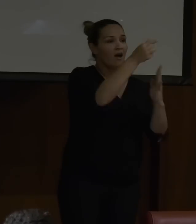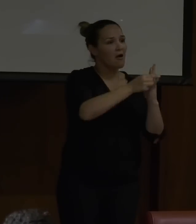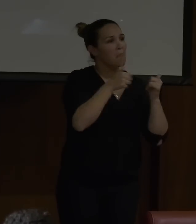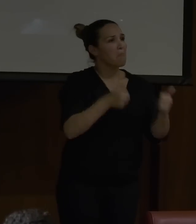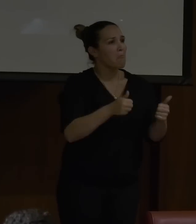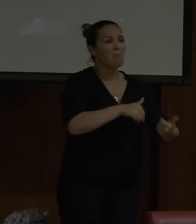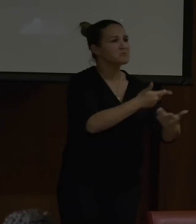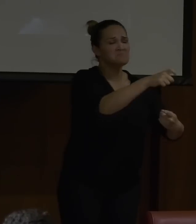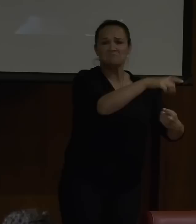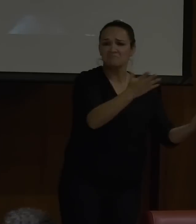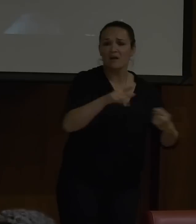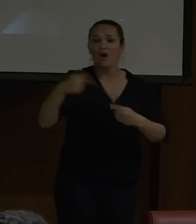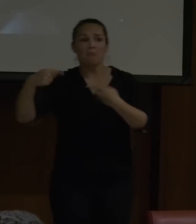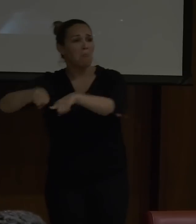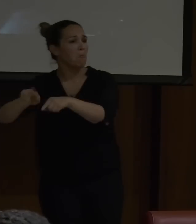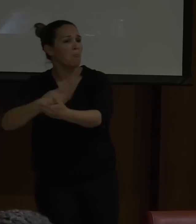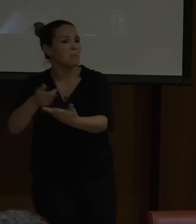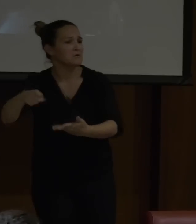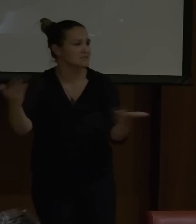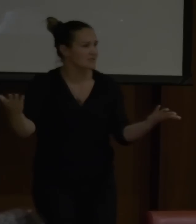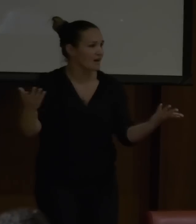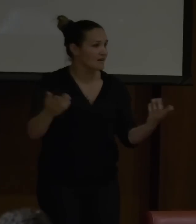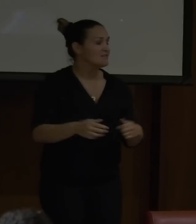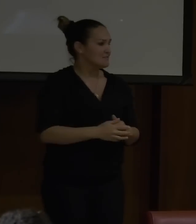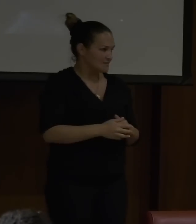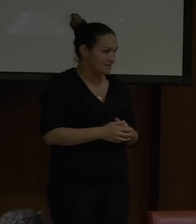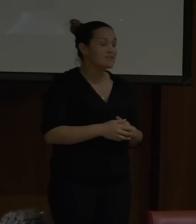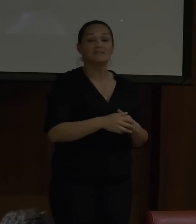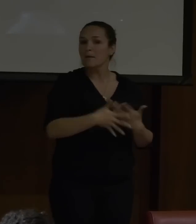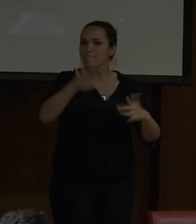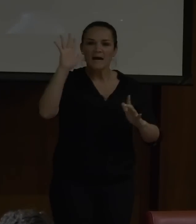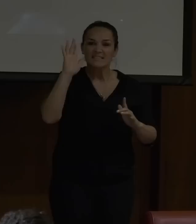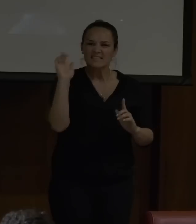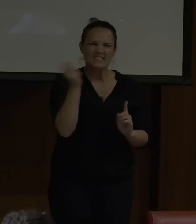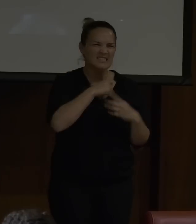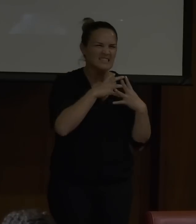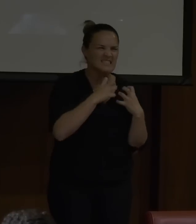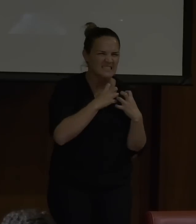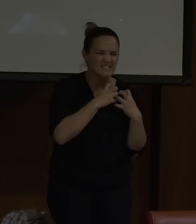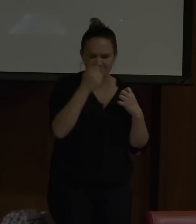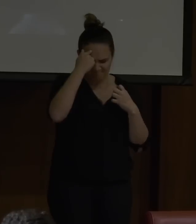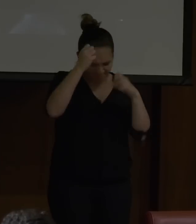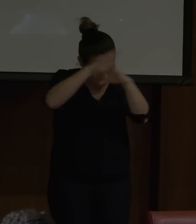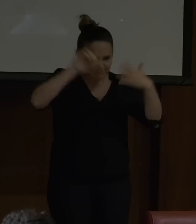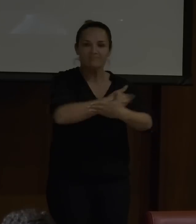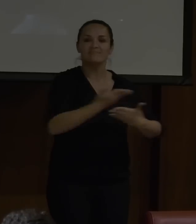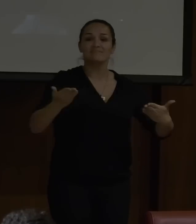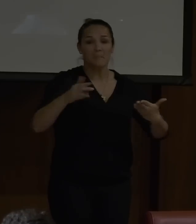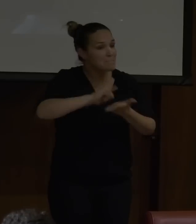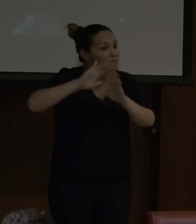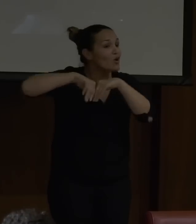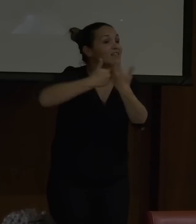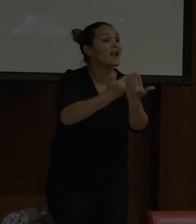frase que dice el de ella ahí, ¿no? Las mejores inspiraciones de Leandro fueron por desamores. Claro, por eso, como siempre, esa es la